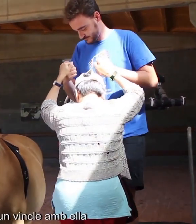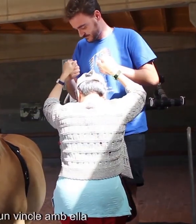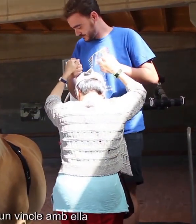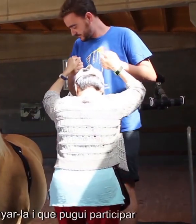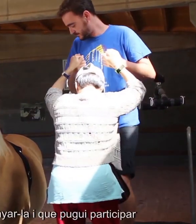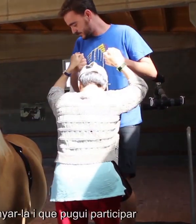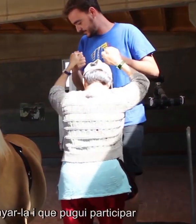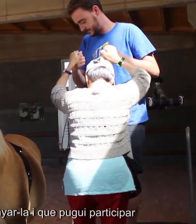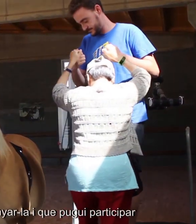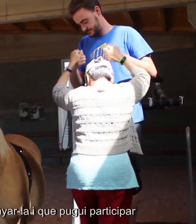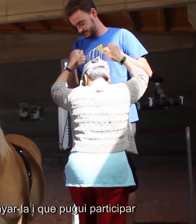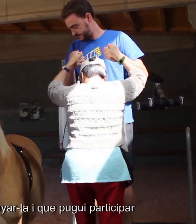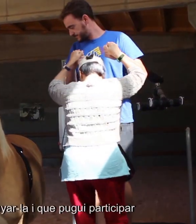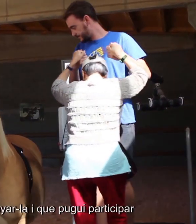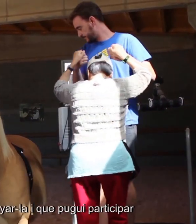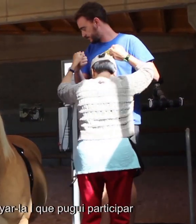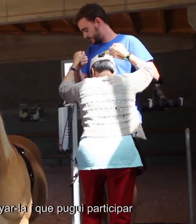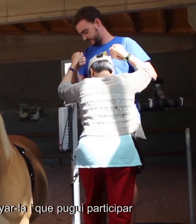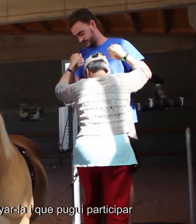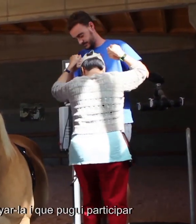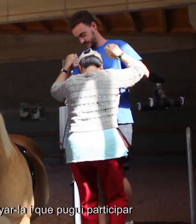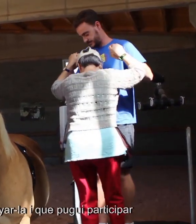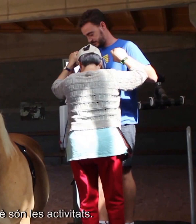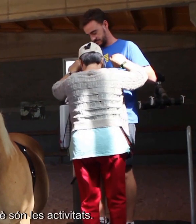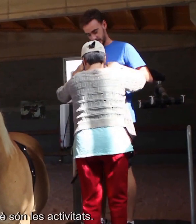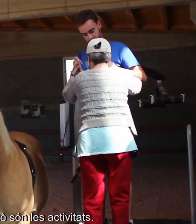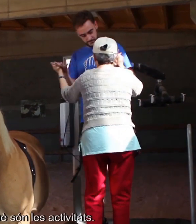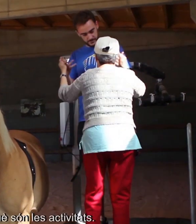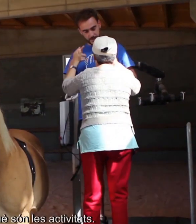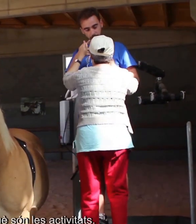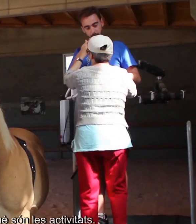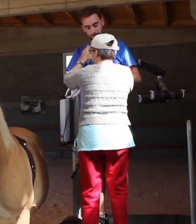ella per poder acompanyar-la i que pugui participar en tot el que són les activitats.